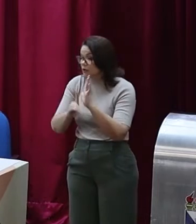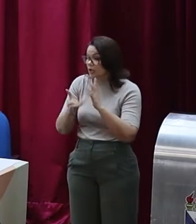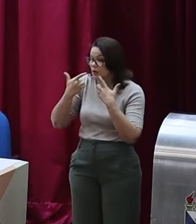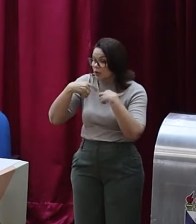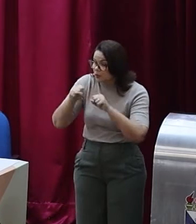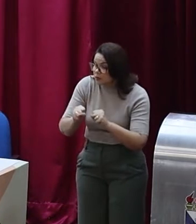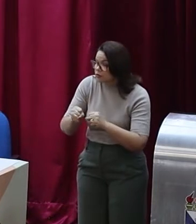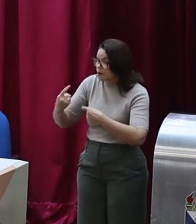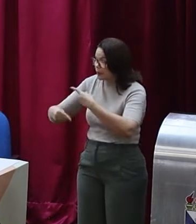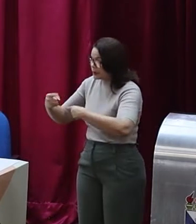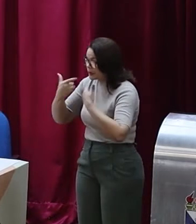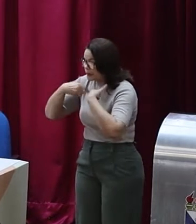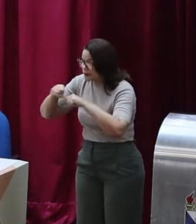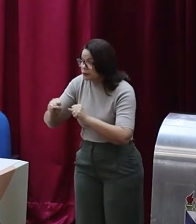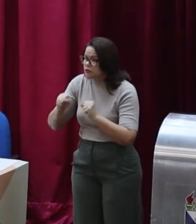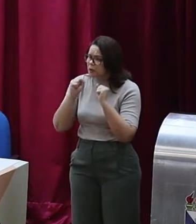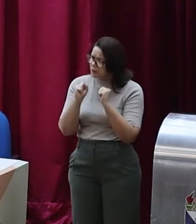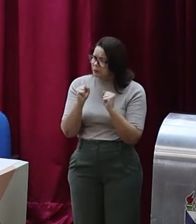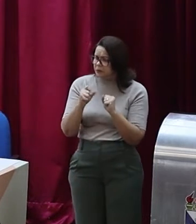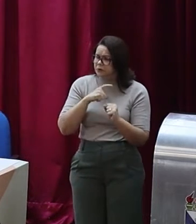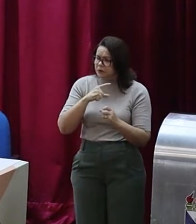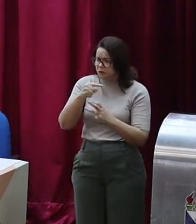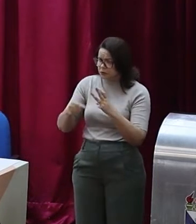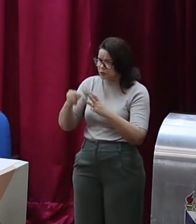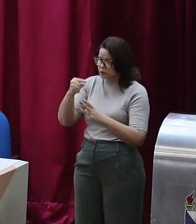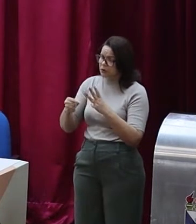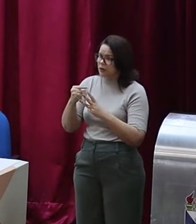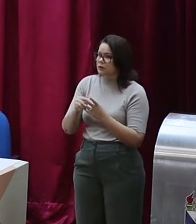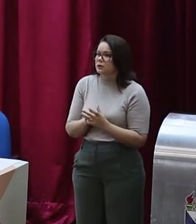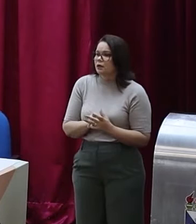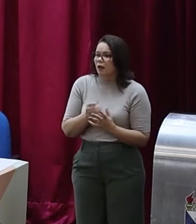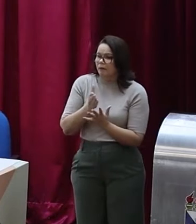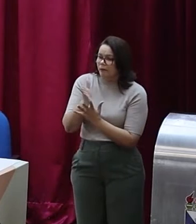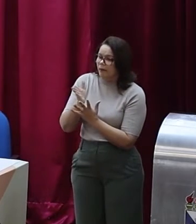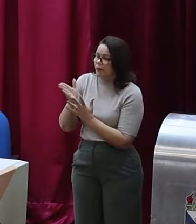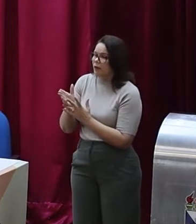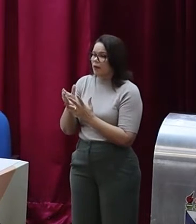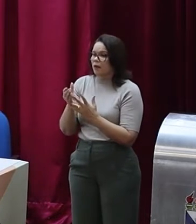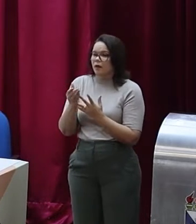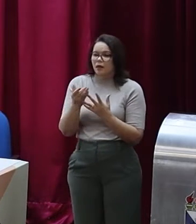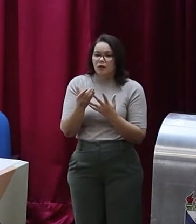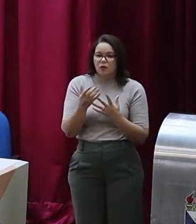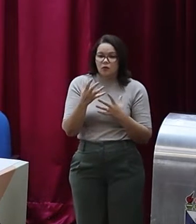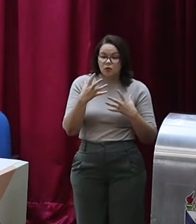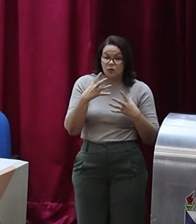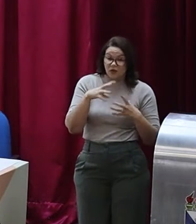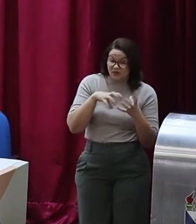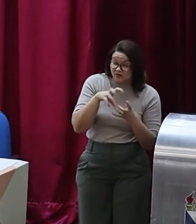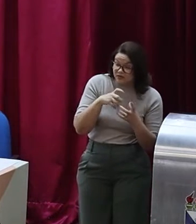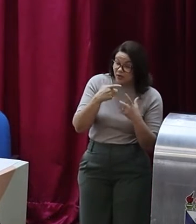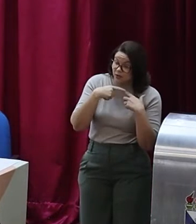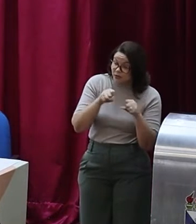teoria da política linguística que possa dar conta daqueles 3 fenômenos: o conflito linguístico, as minorias linguísticas e o